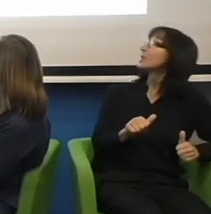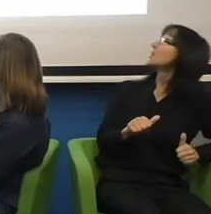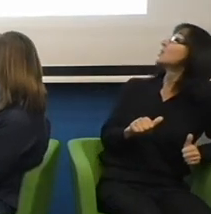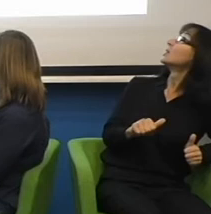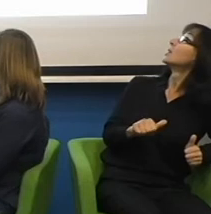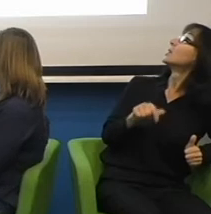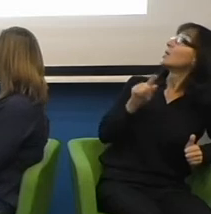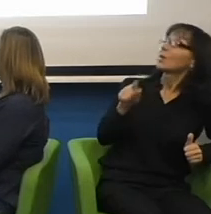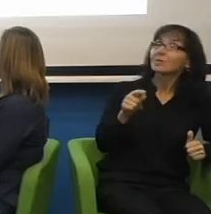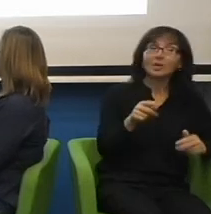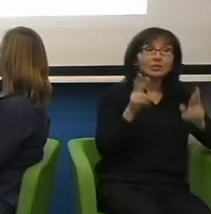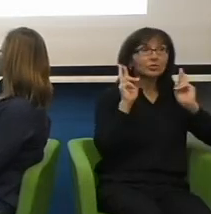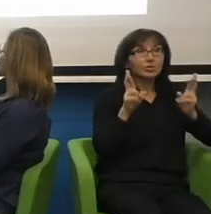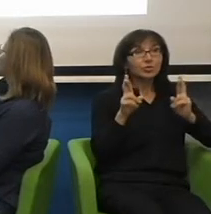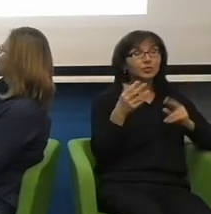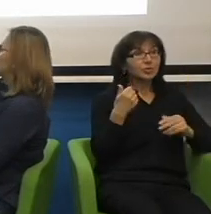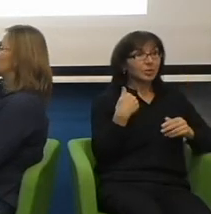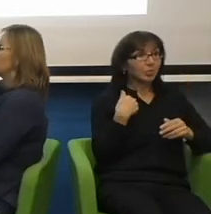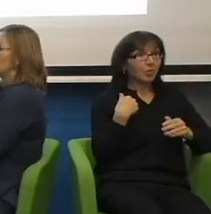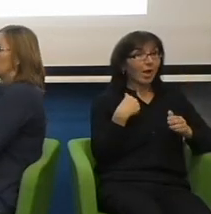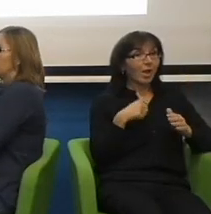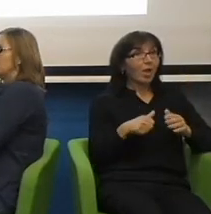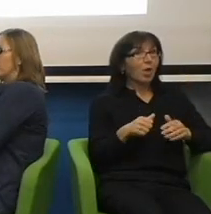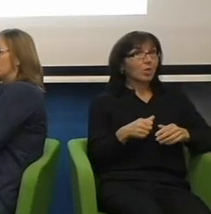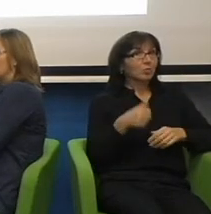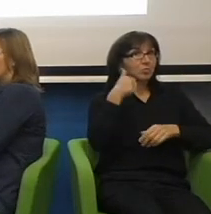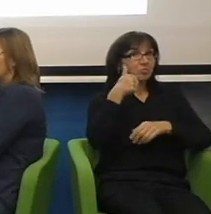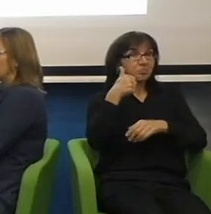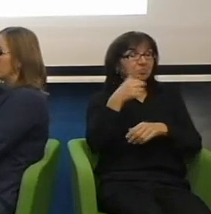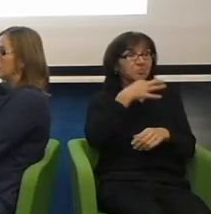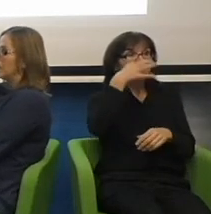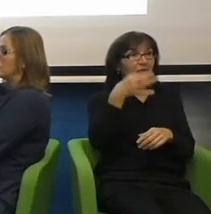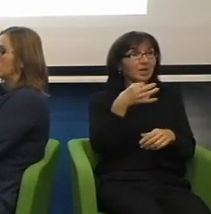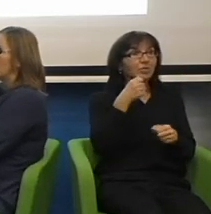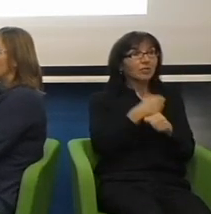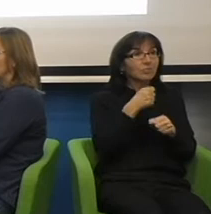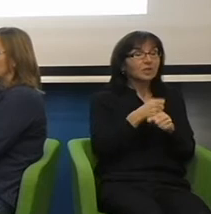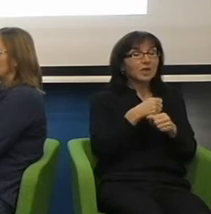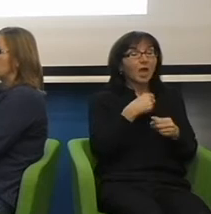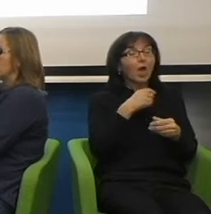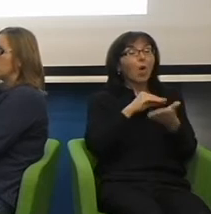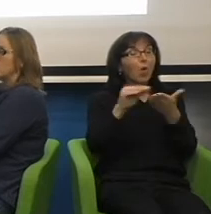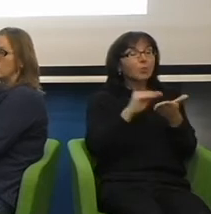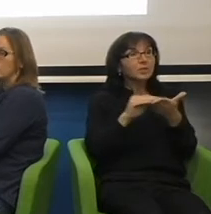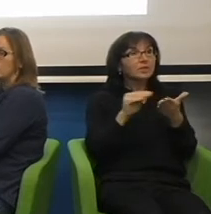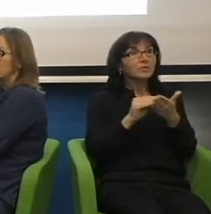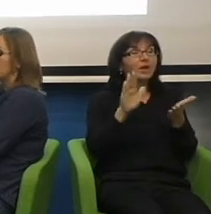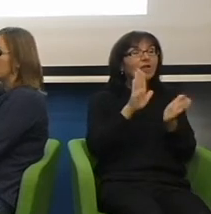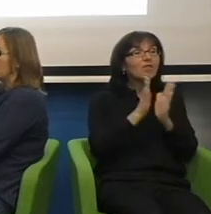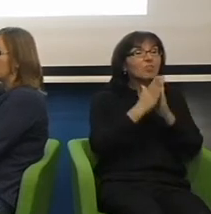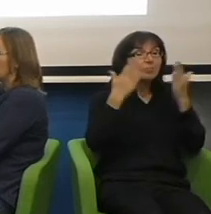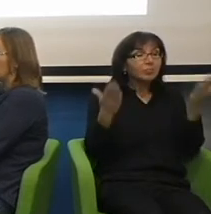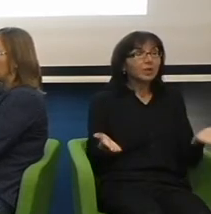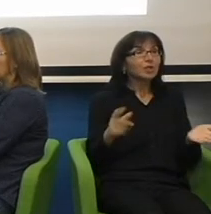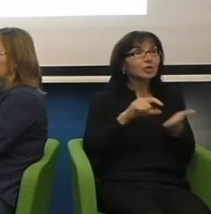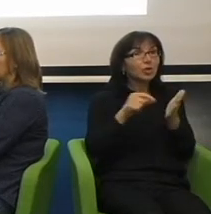ona rzeczywiście była przodownicą pracy, którą opisywano w prasie lokalnej, o której robiono nawet audycje